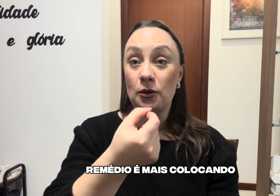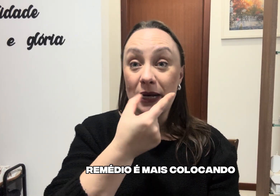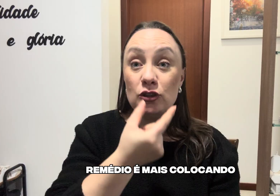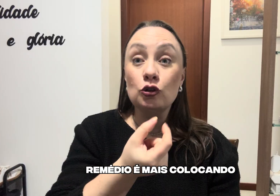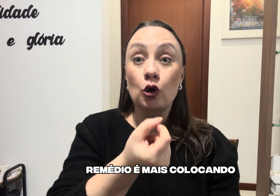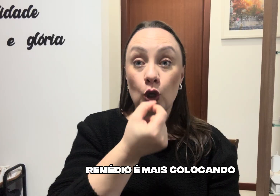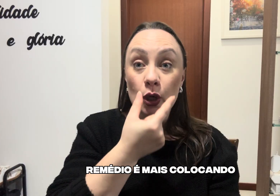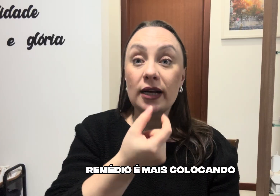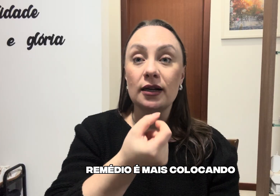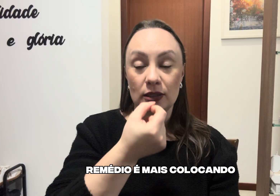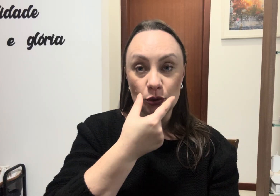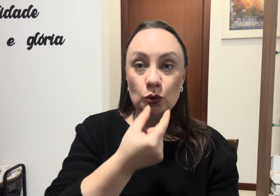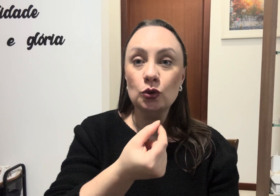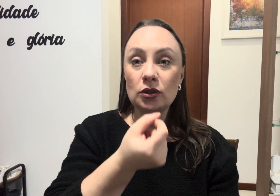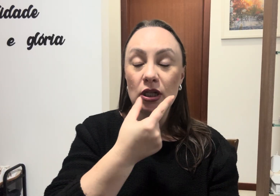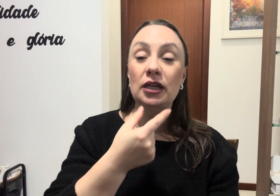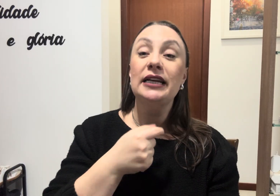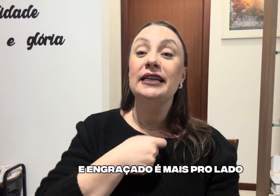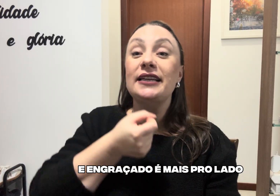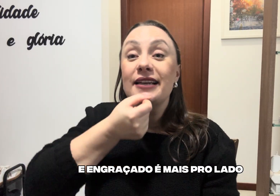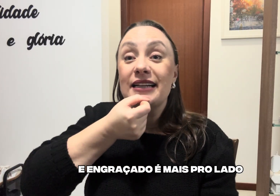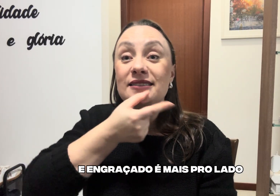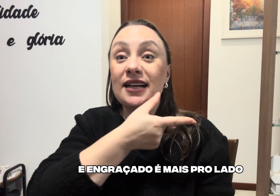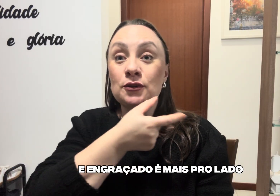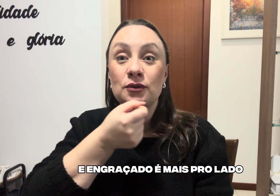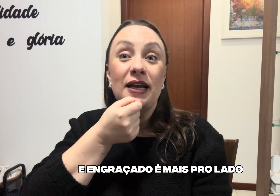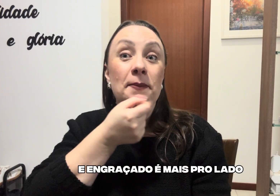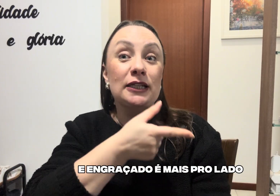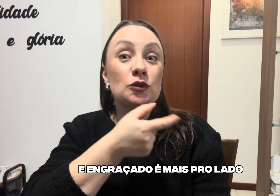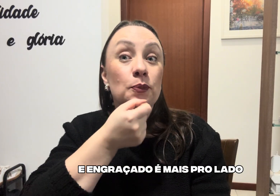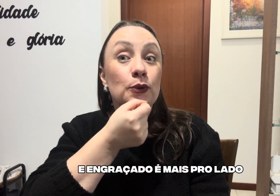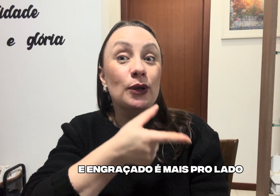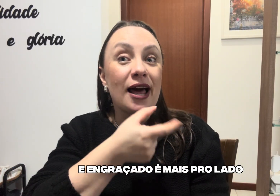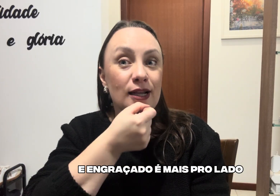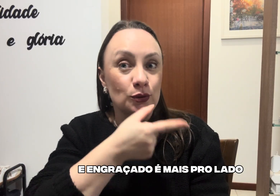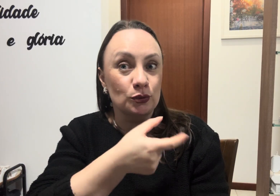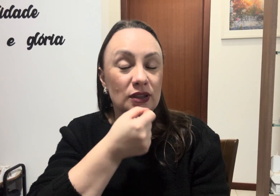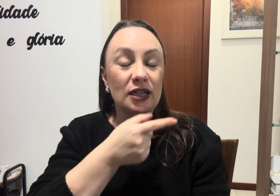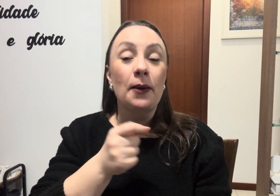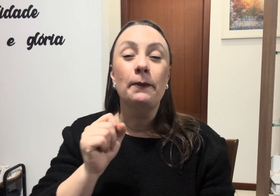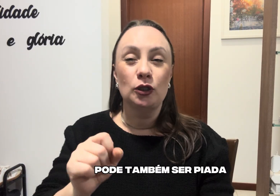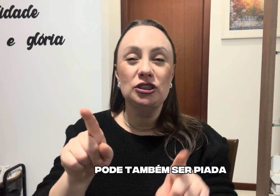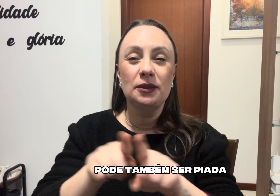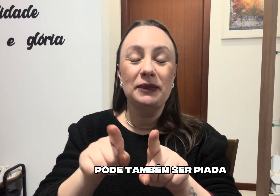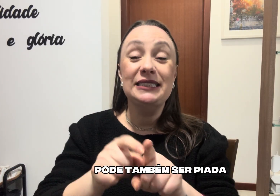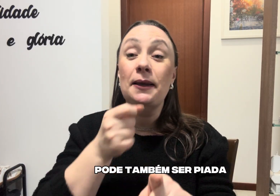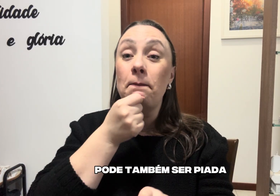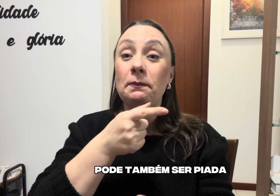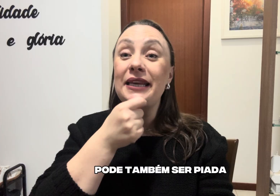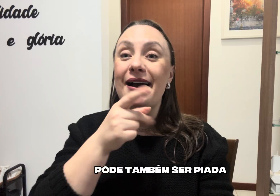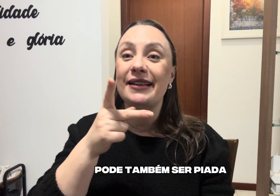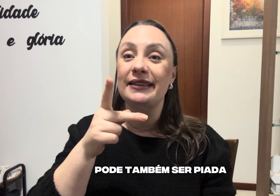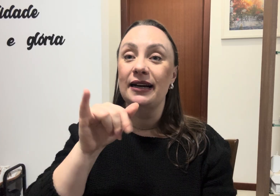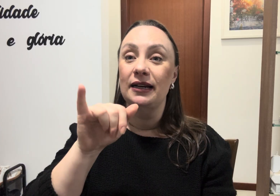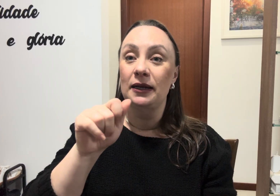mais colocando e engraçado é mais pro lado. Pode também ser piada.